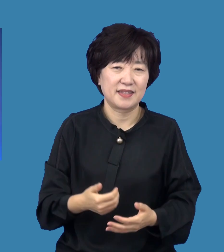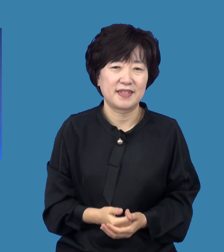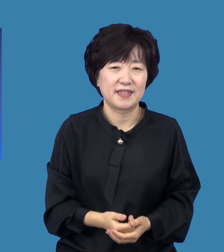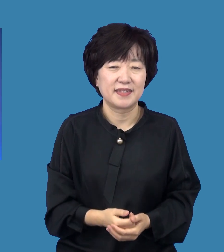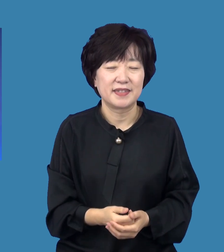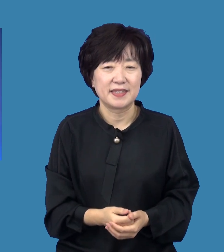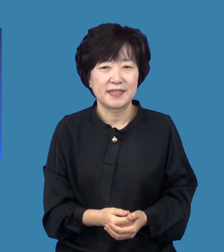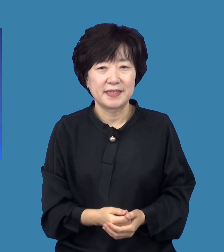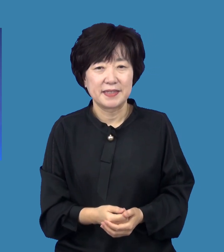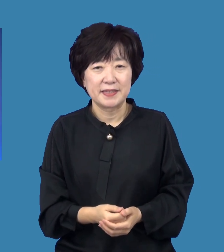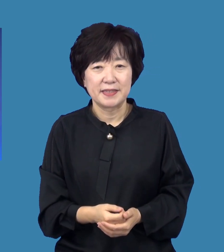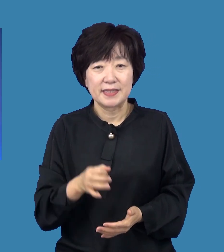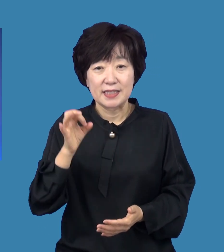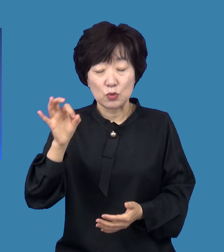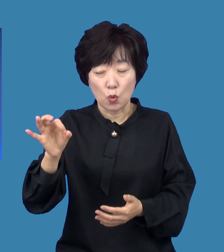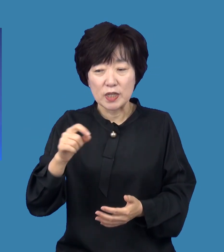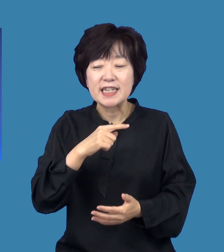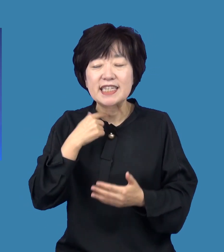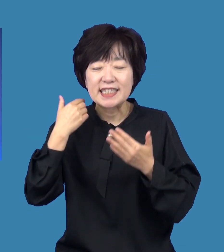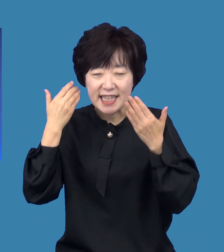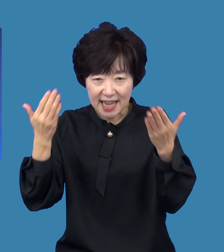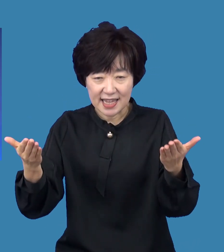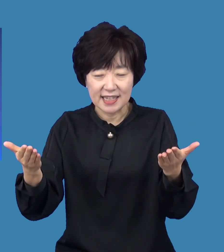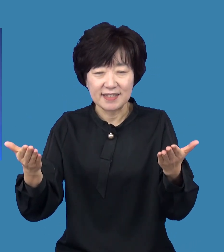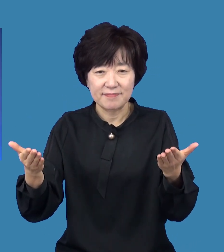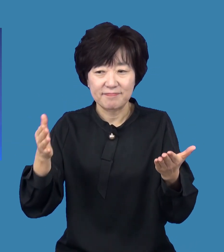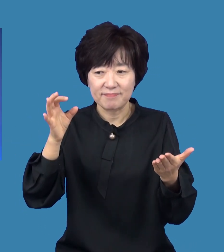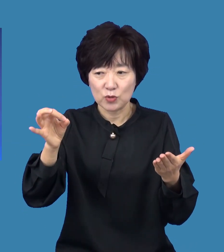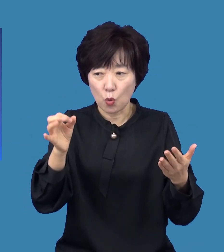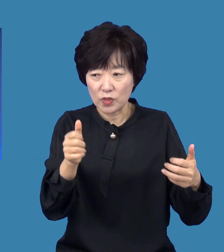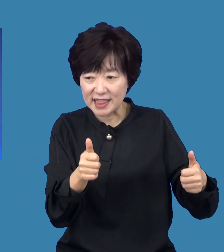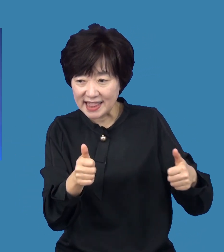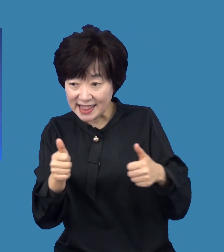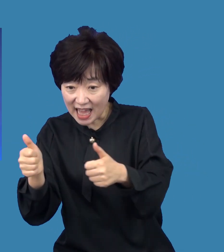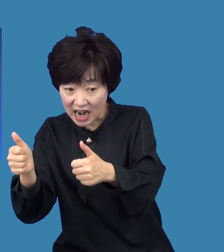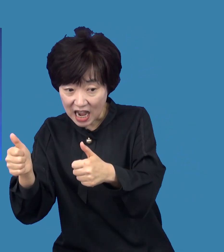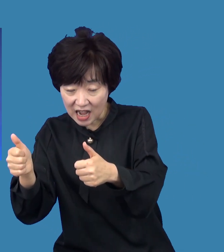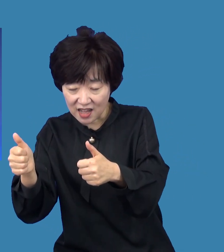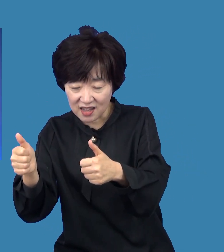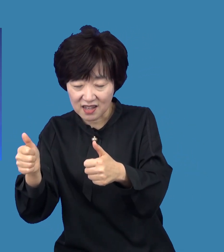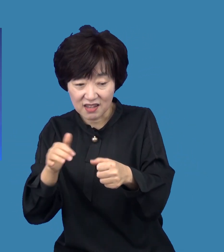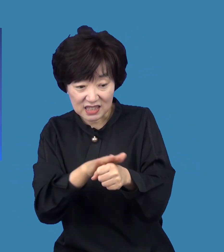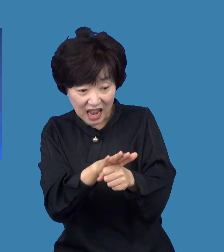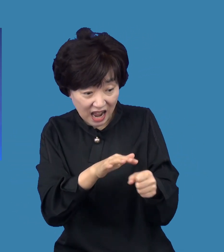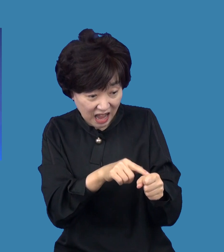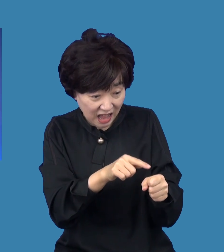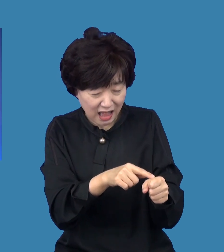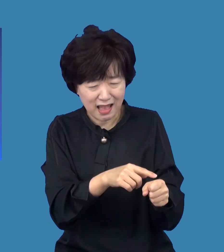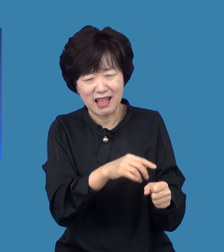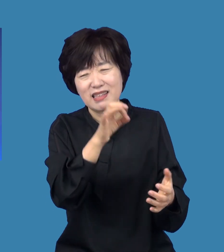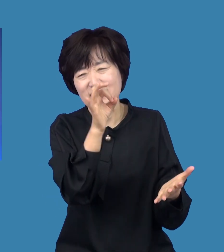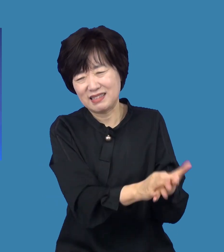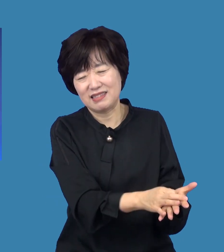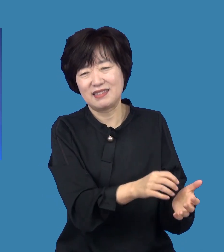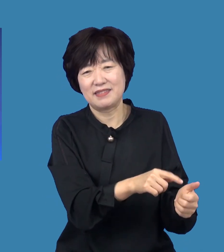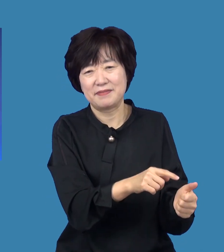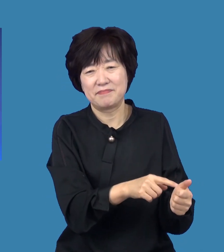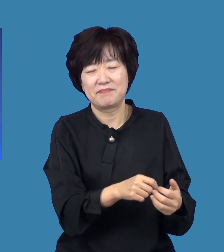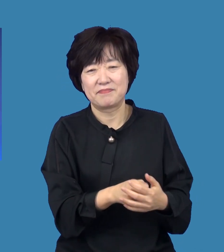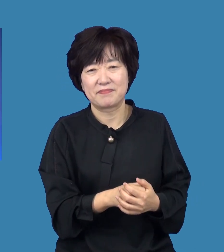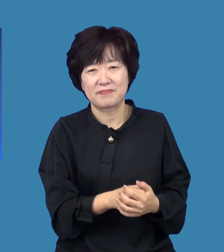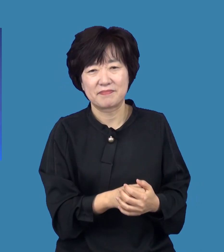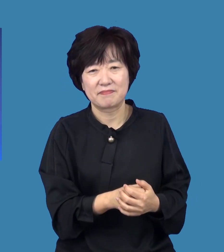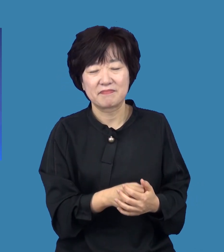그래서 돈을 희생하는, 돈이 따라가지 않는 사랑은요, 가치가 없는 사랑이란 뜻이에요. 내가 아무런 대가를